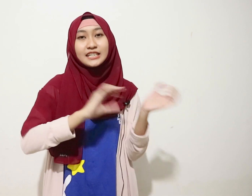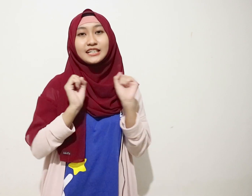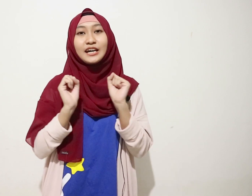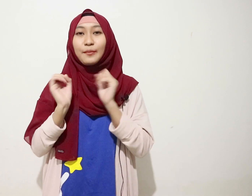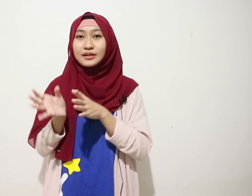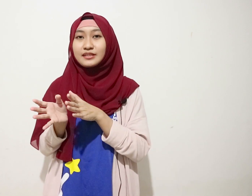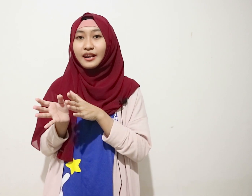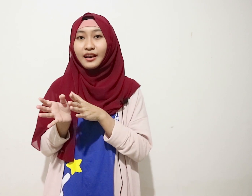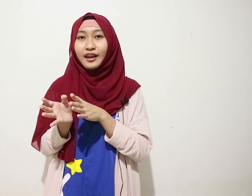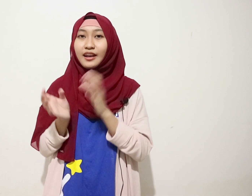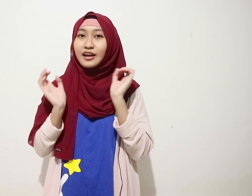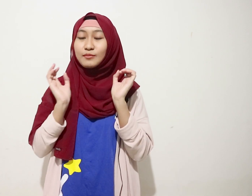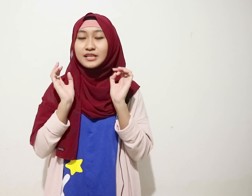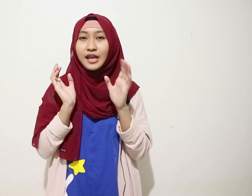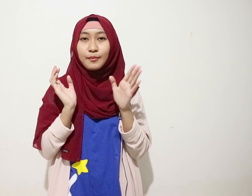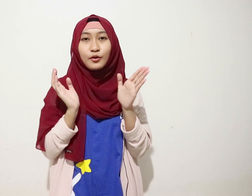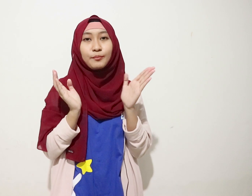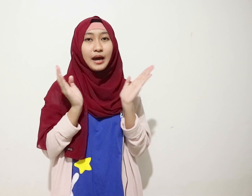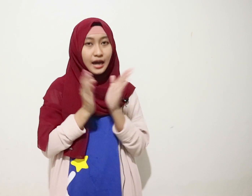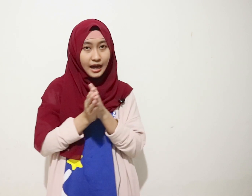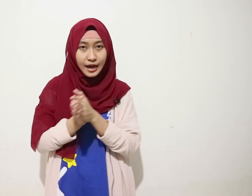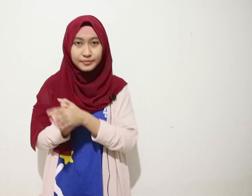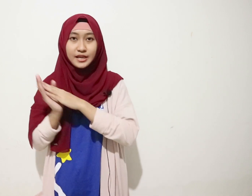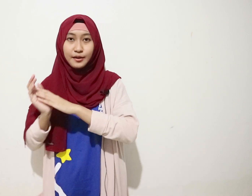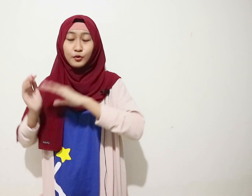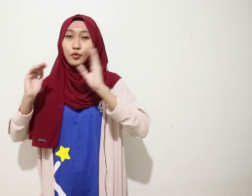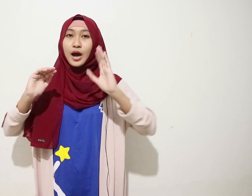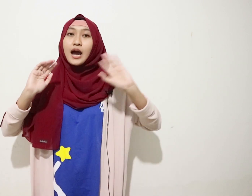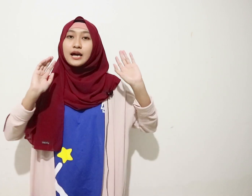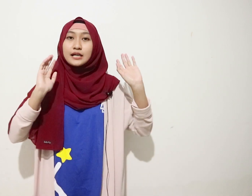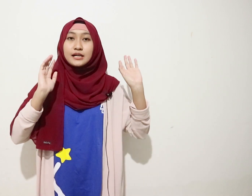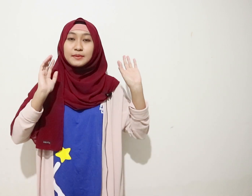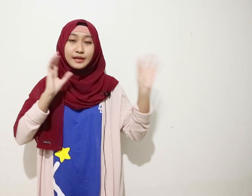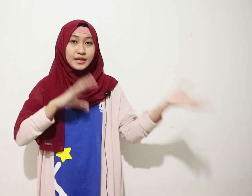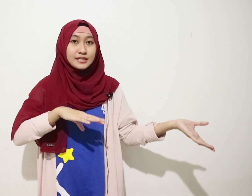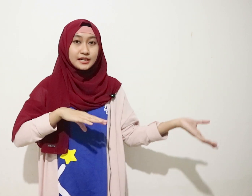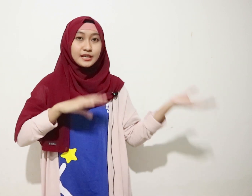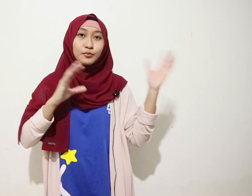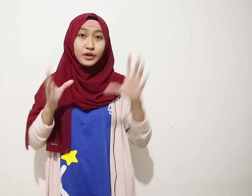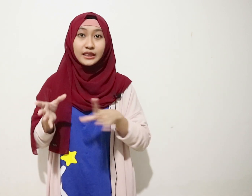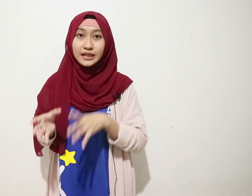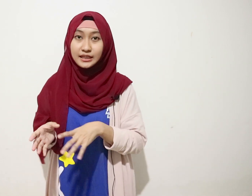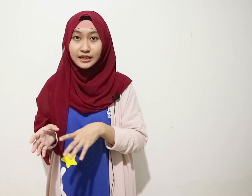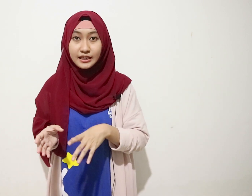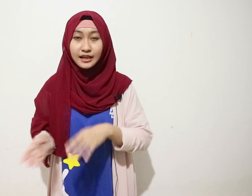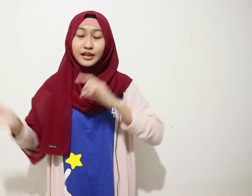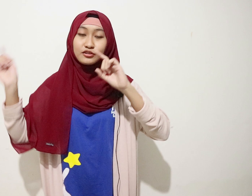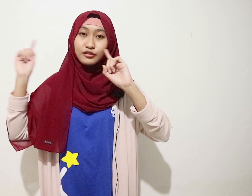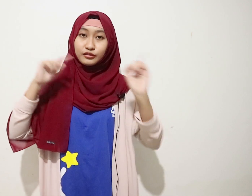ke persen? Kalau misalnya belum paham cara pengubah pecahan biasa ke campuran tadi, kalian harus